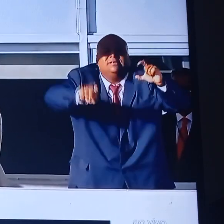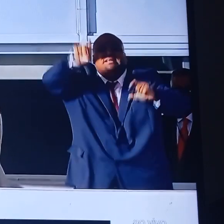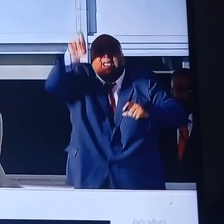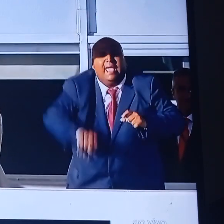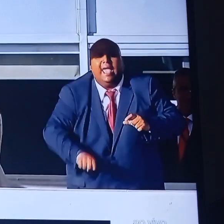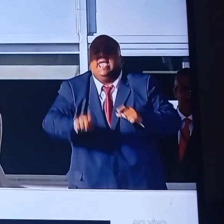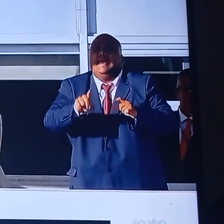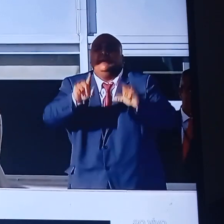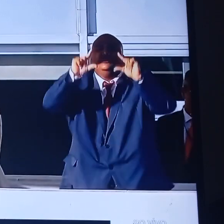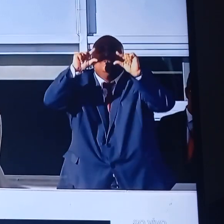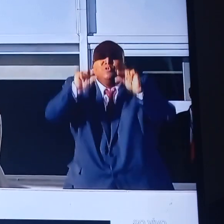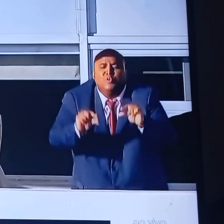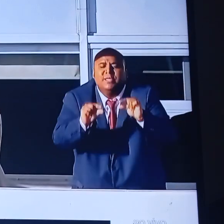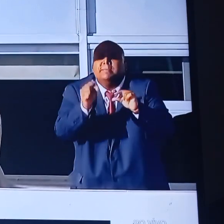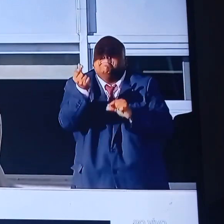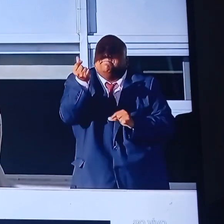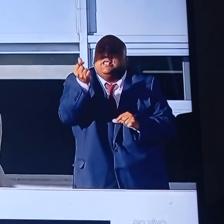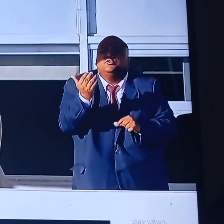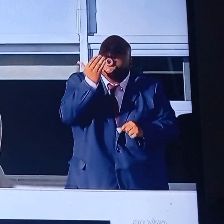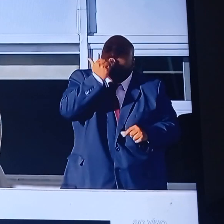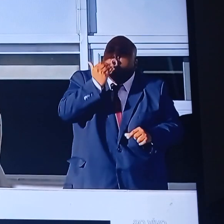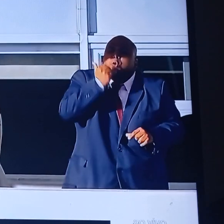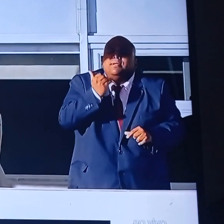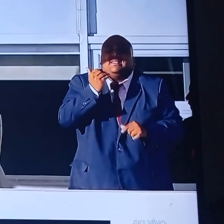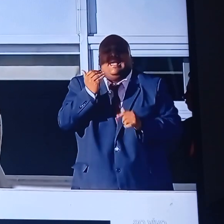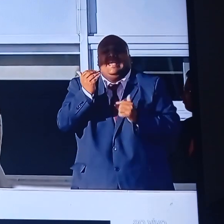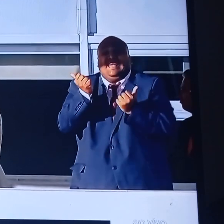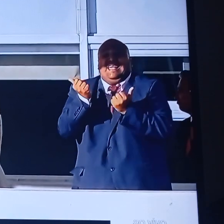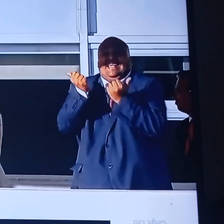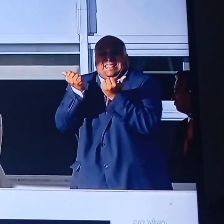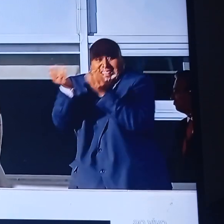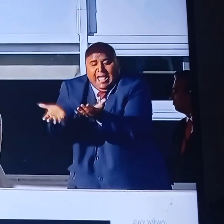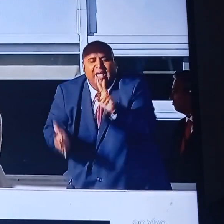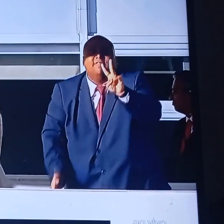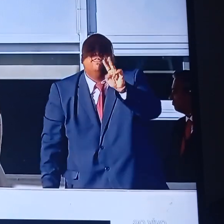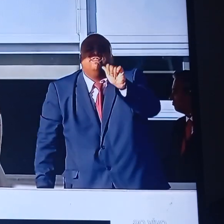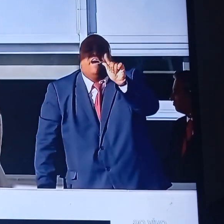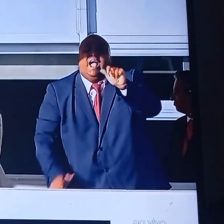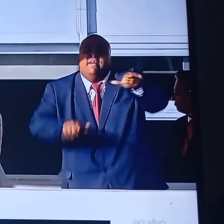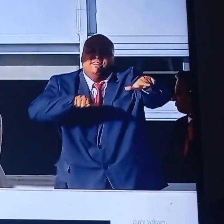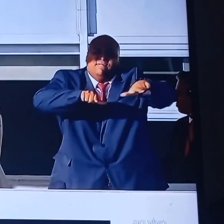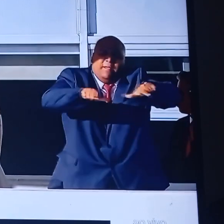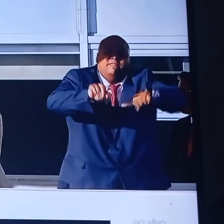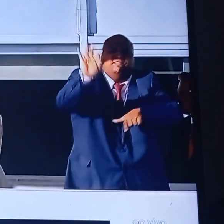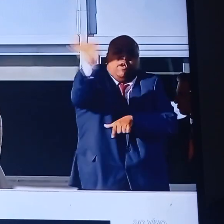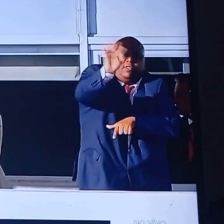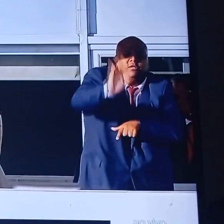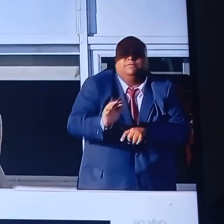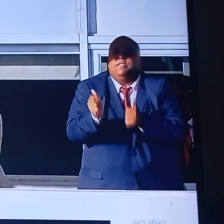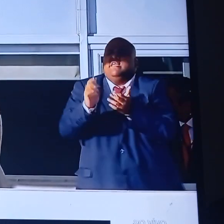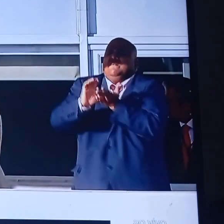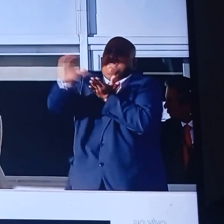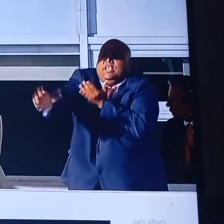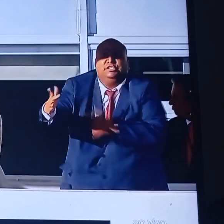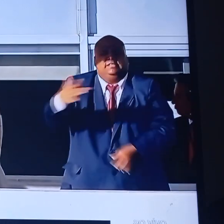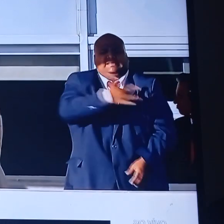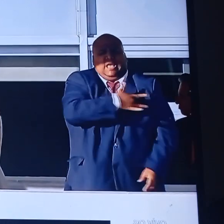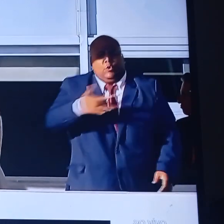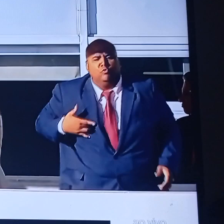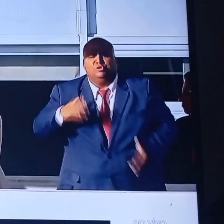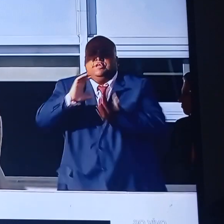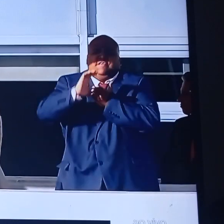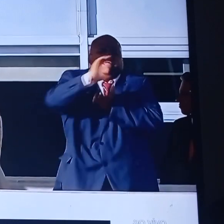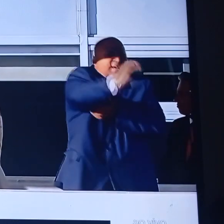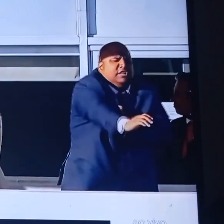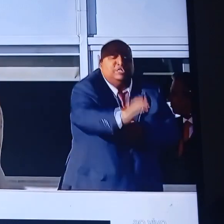dos alimentos, criar ainda mais vagas nas universidades, investir fortemente na saúde, na educação,